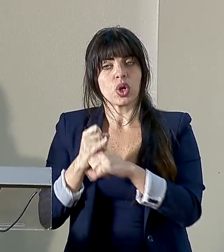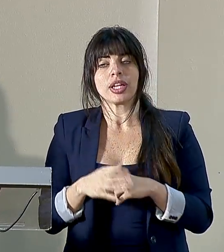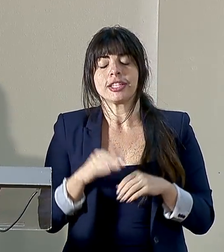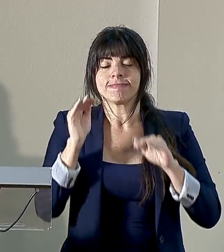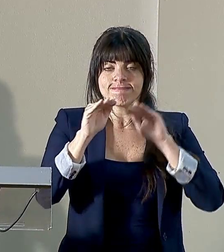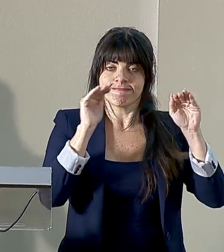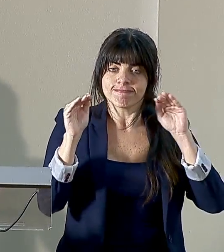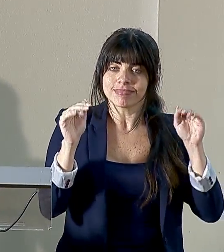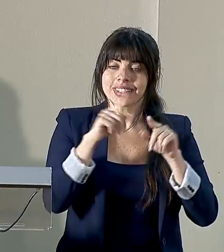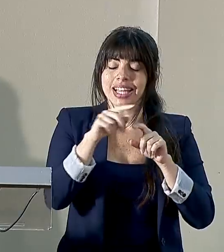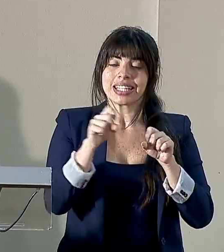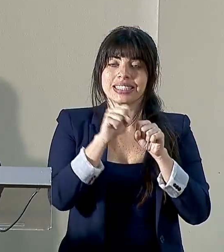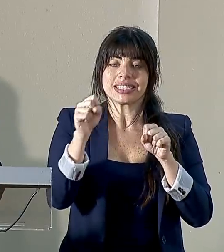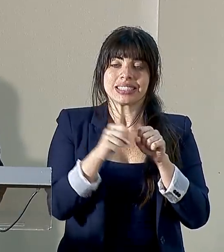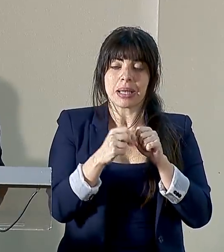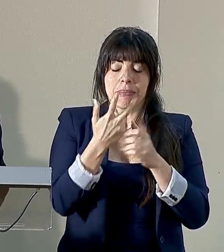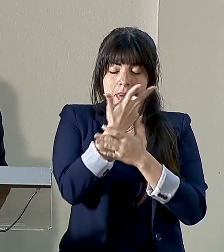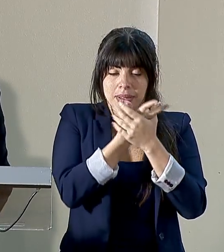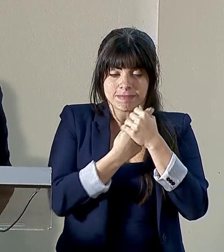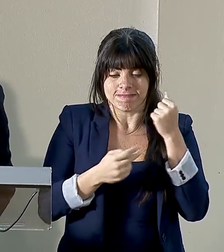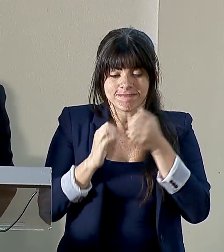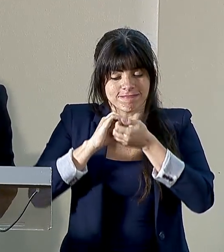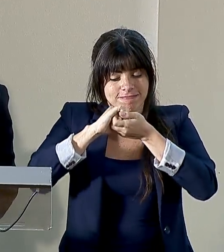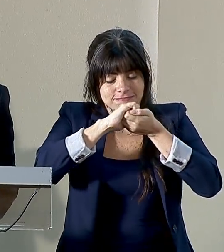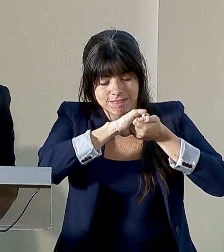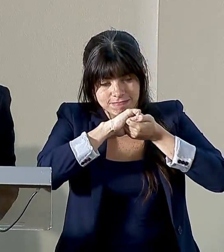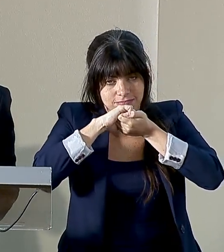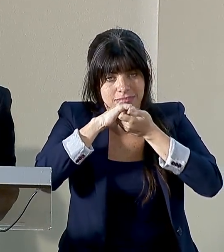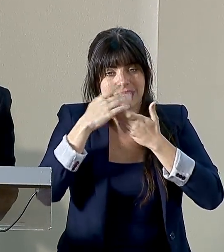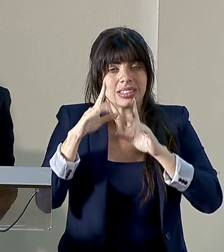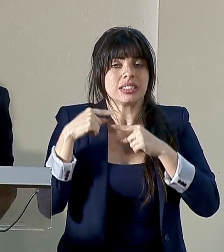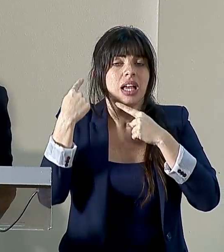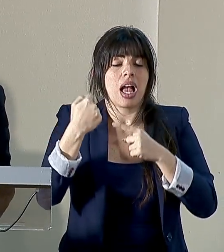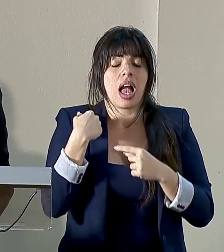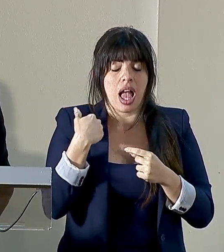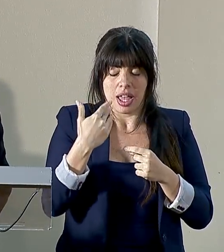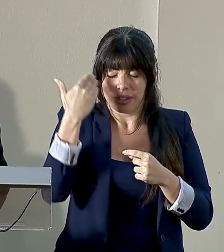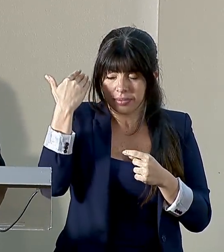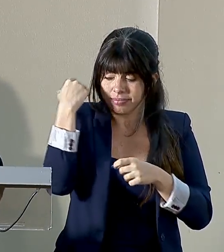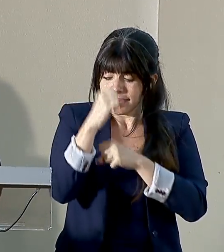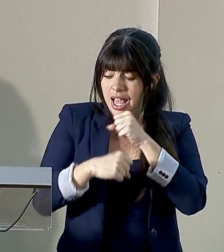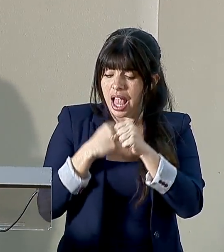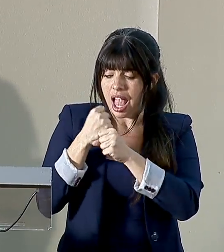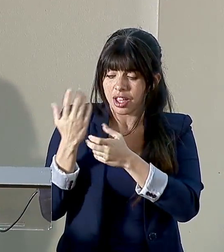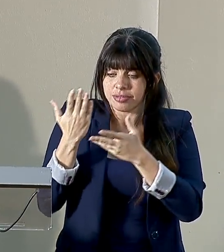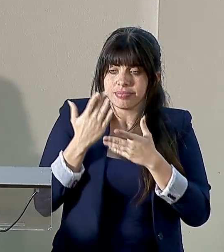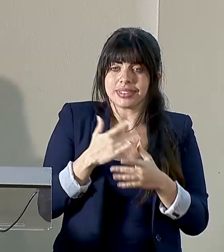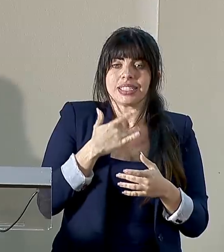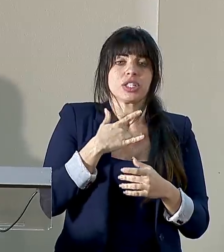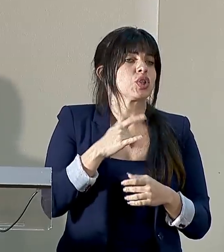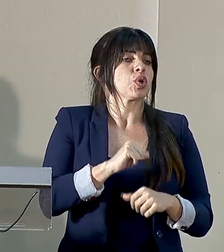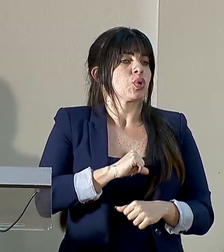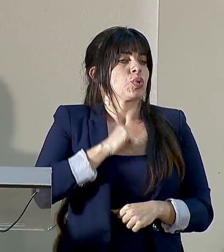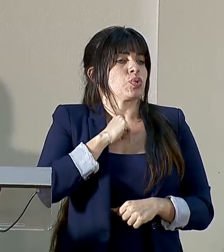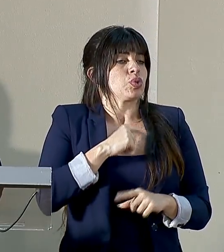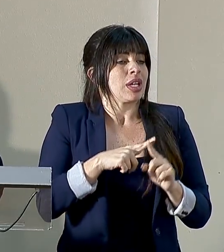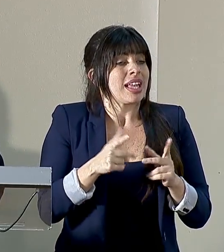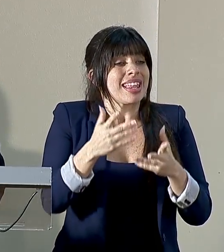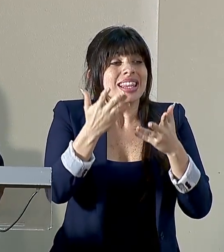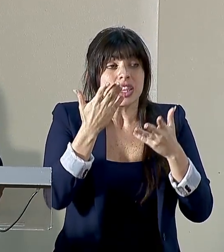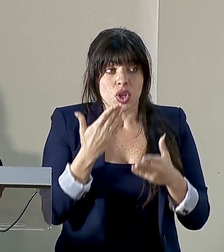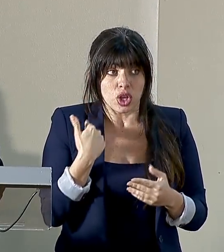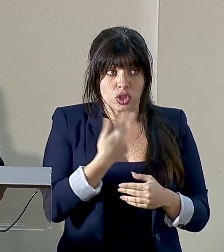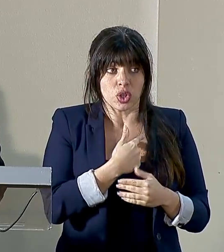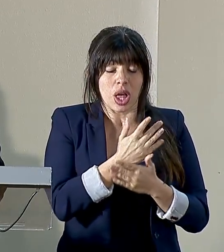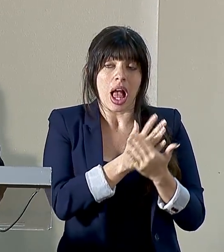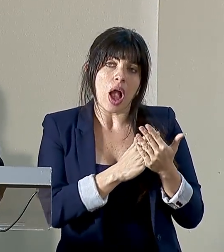y a este sistema tripartito solidario que hemos tenido a través de los años y que nos hace sentirnos orgullosos y que nos dio